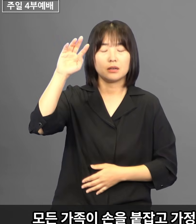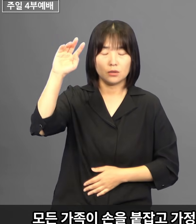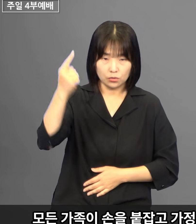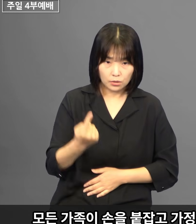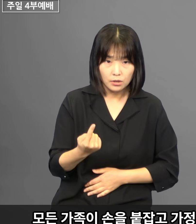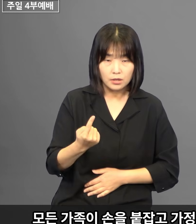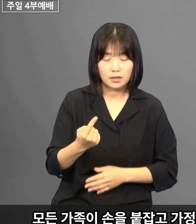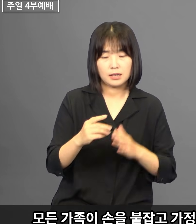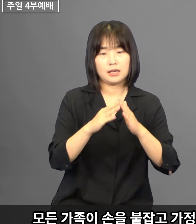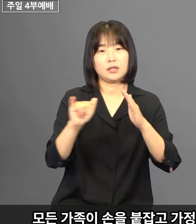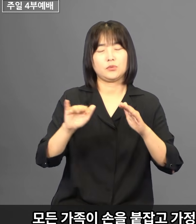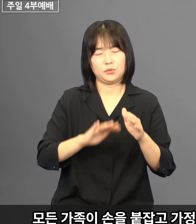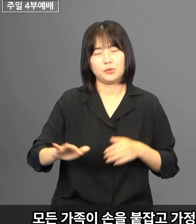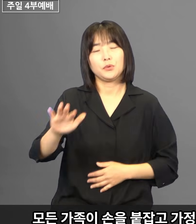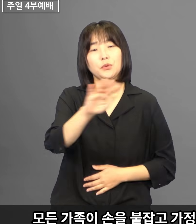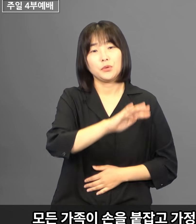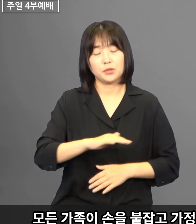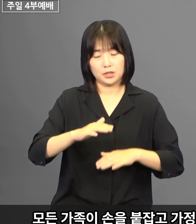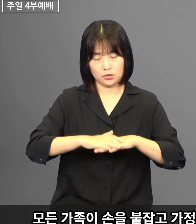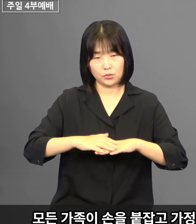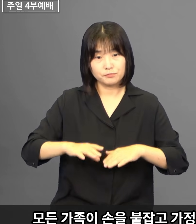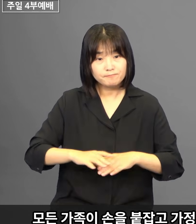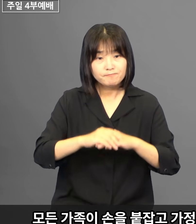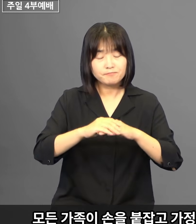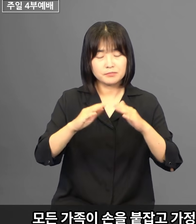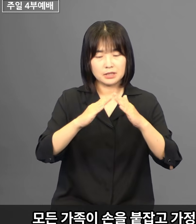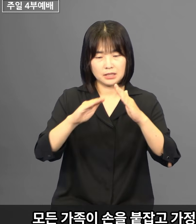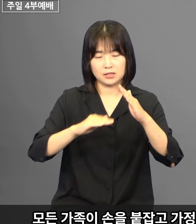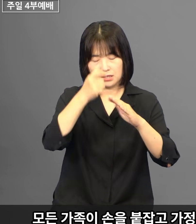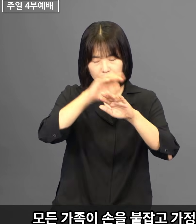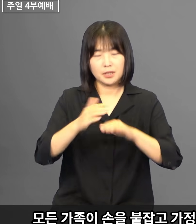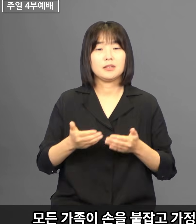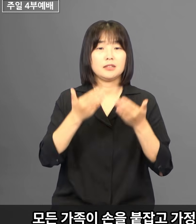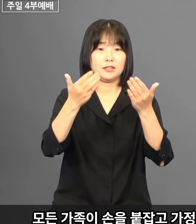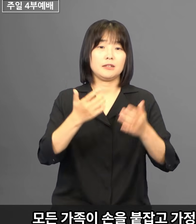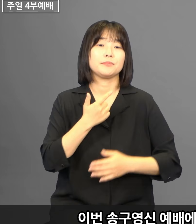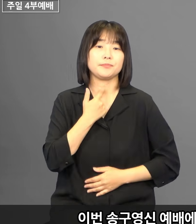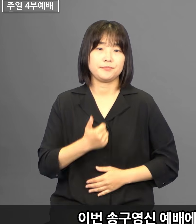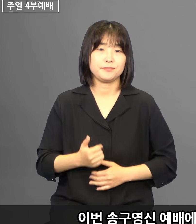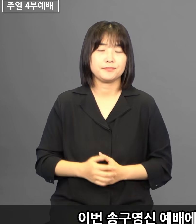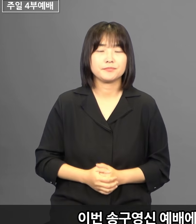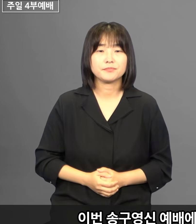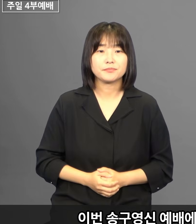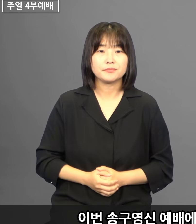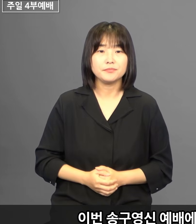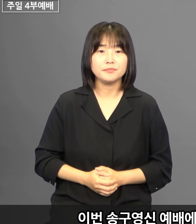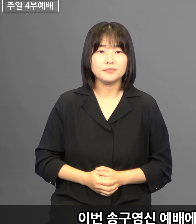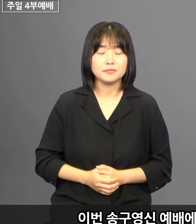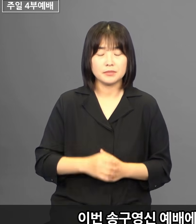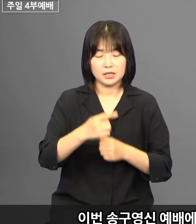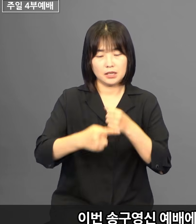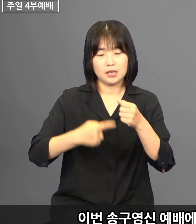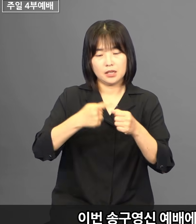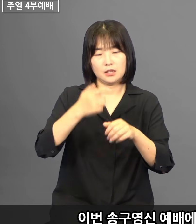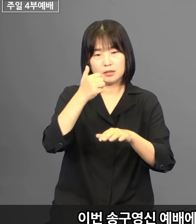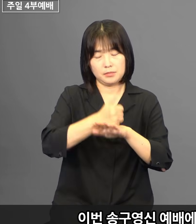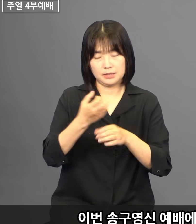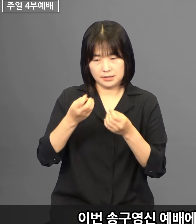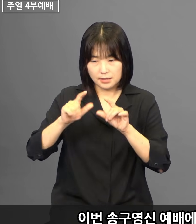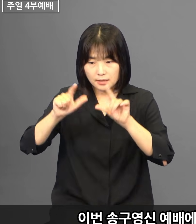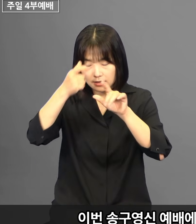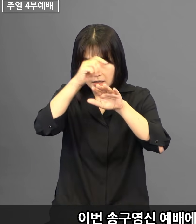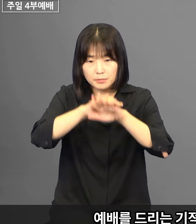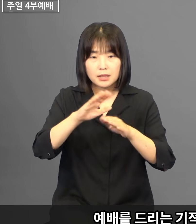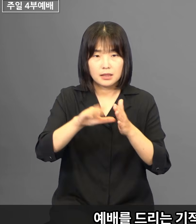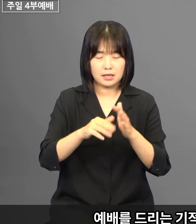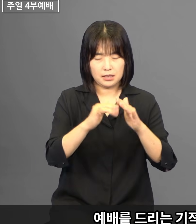모든 가족이 손을 붙잡고 가정 예배를 드리는 날이 생기기도 했습니다. 이번 송구영신 예배에는 온 가족이 함께